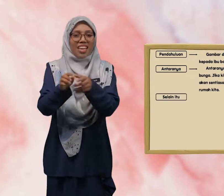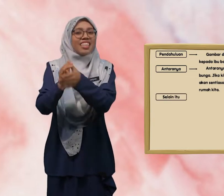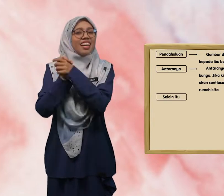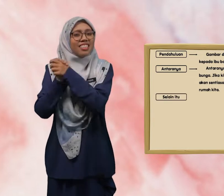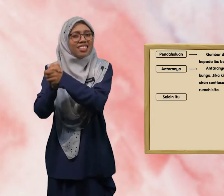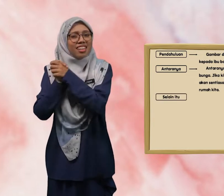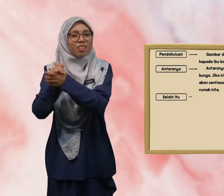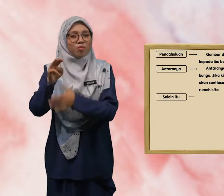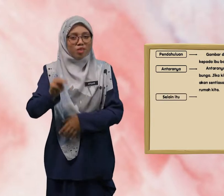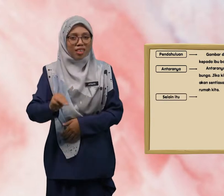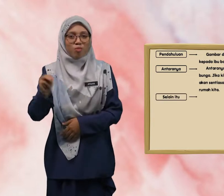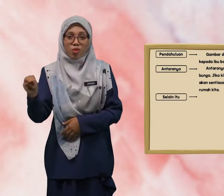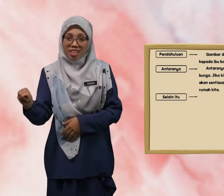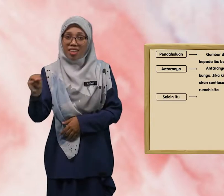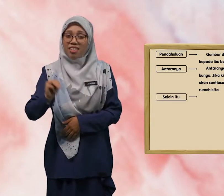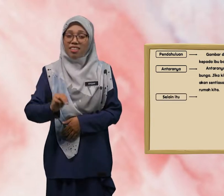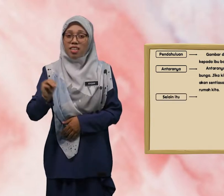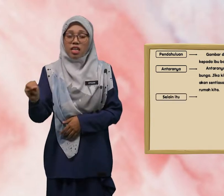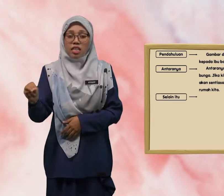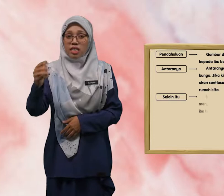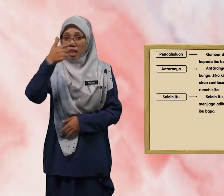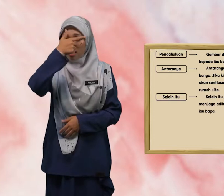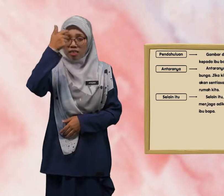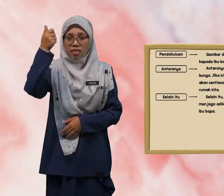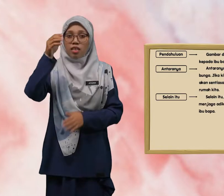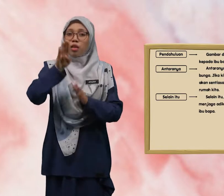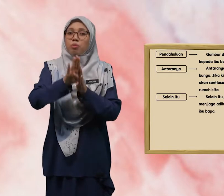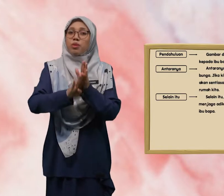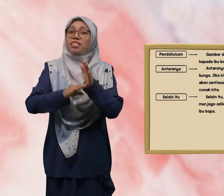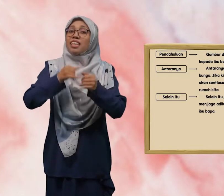tahnia murid-murid kerana berjaya